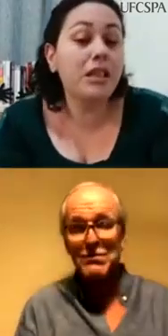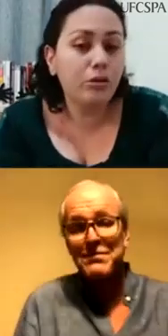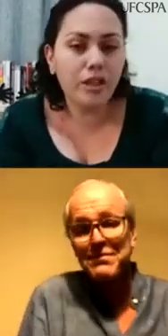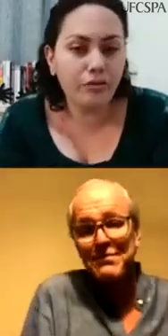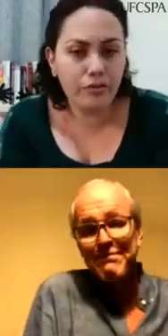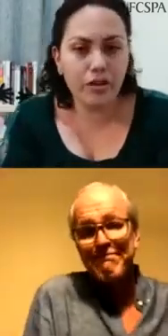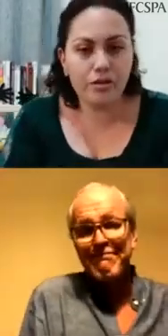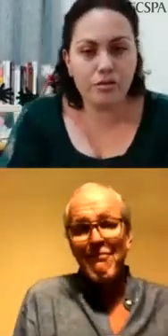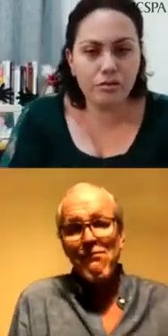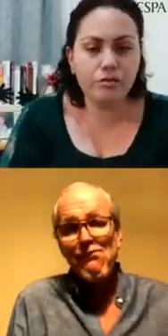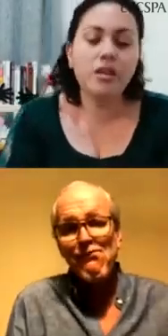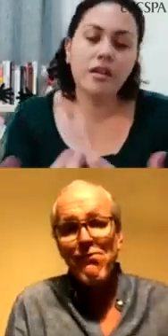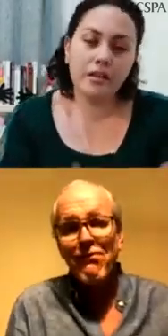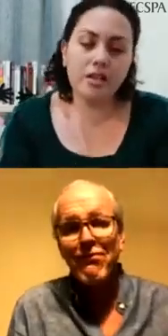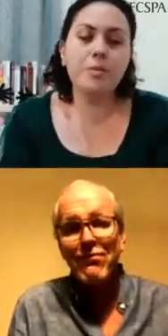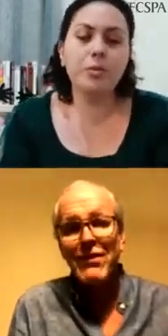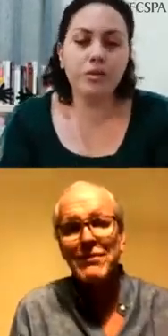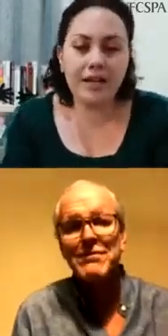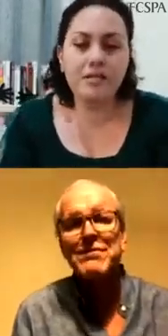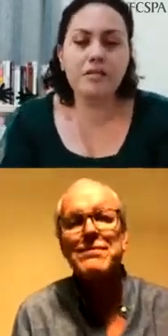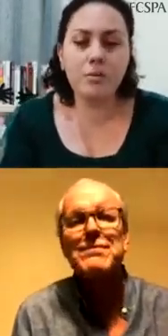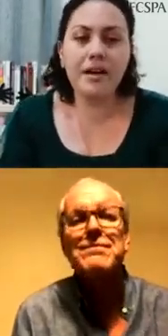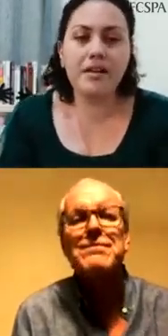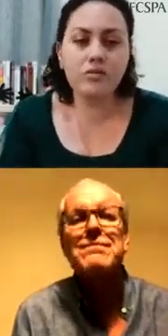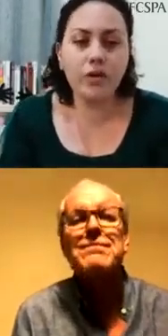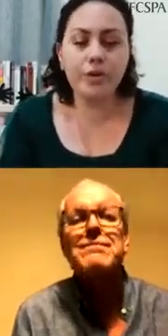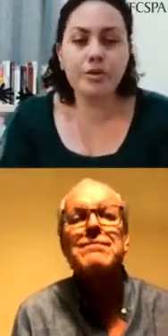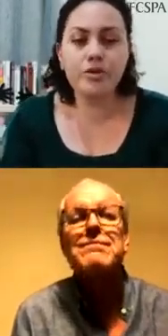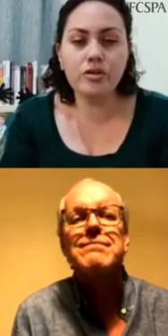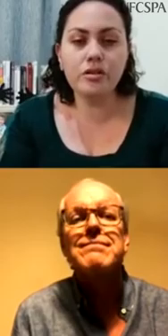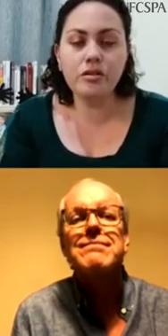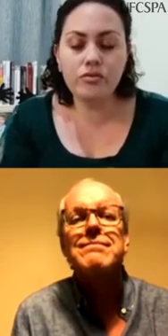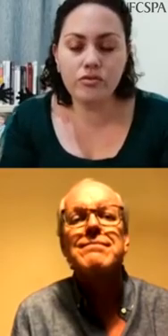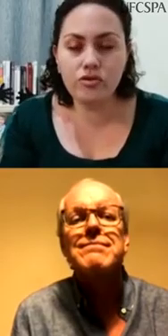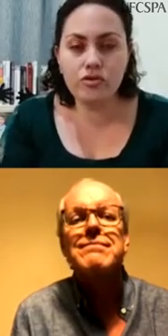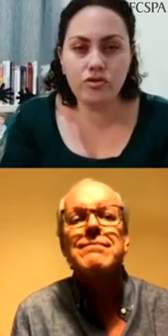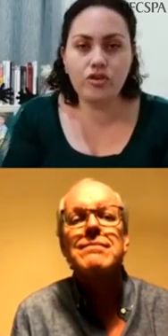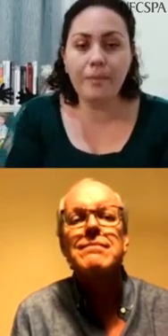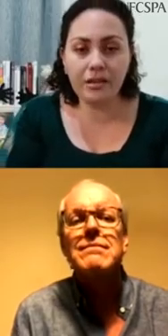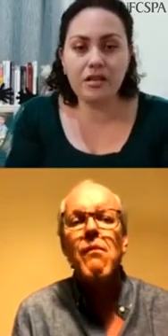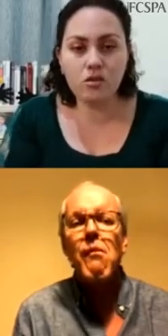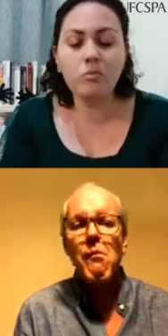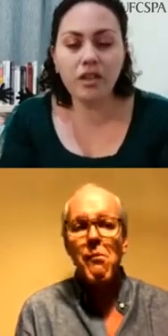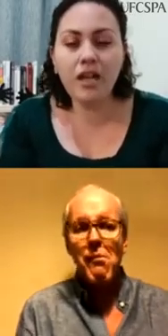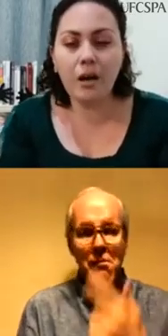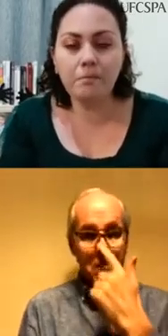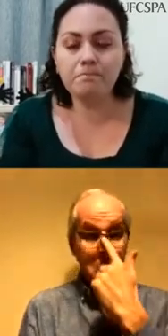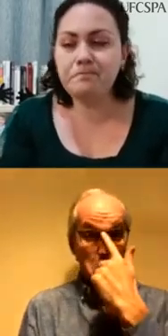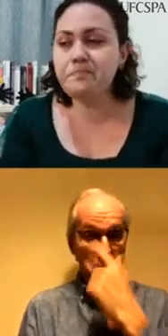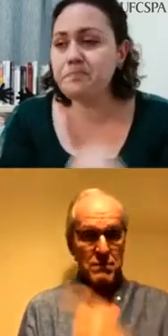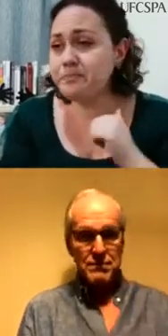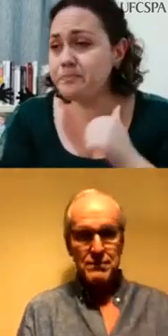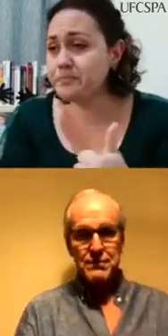exemplo, que não tem o funcionário surdo, que eles procurassem, então, mais formas de aprender a se